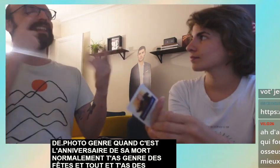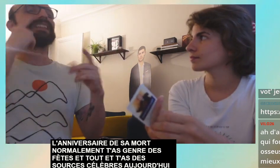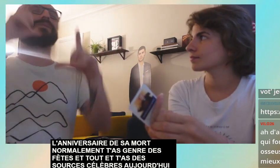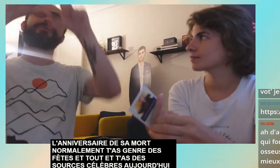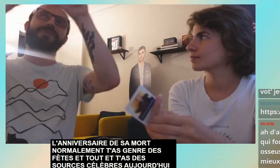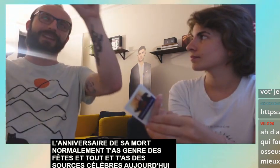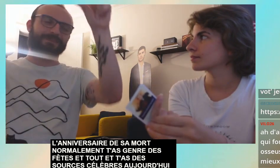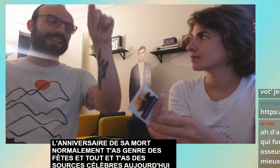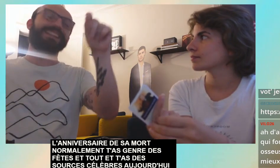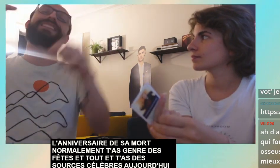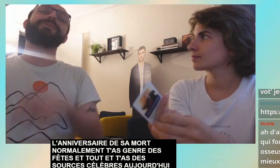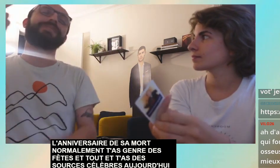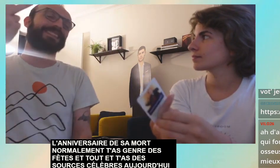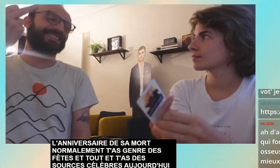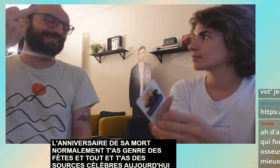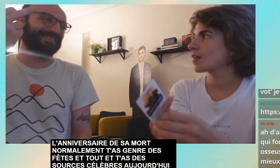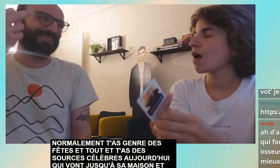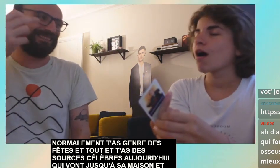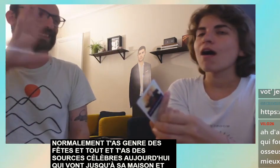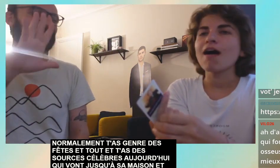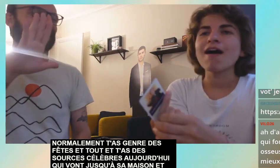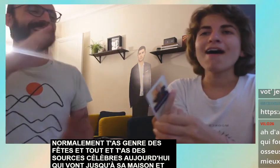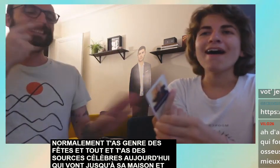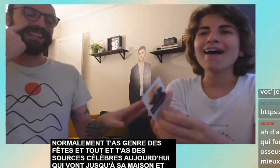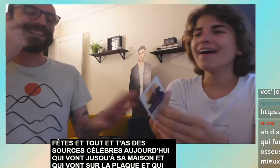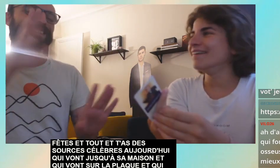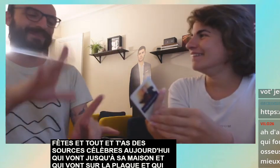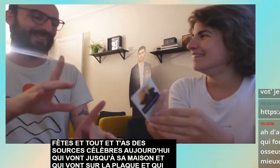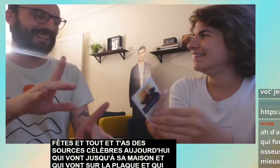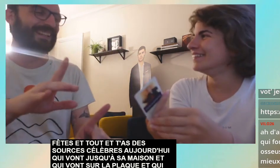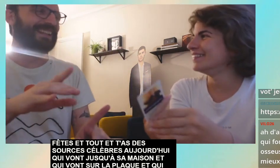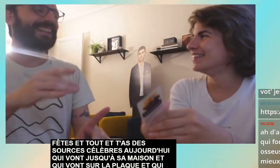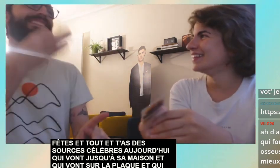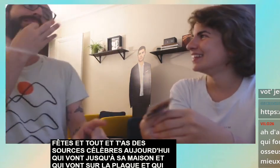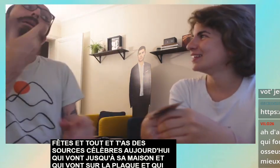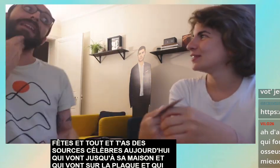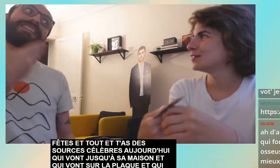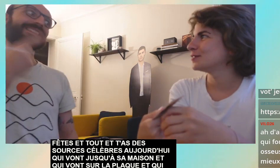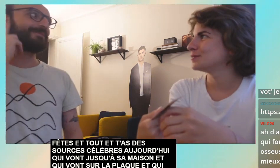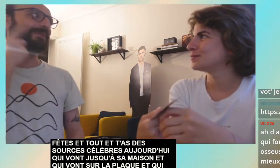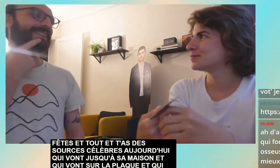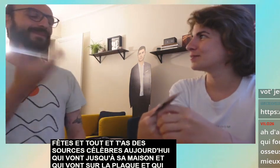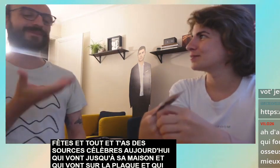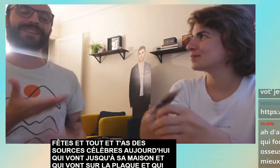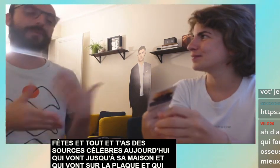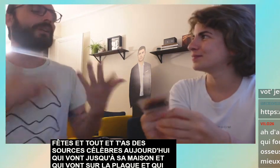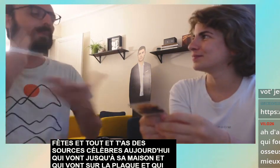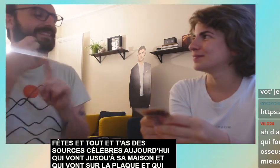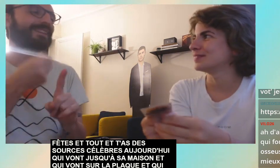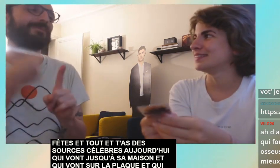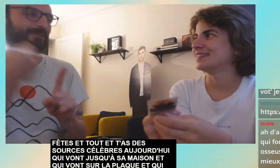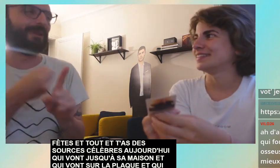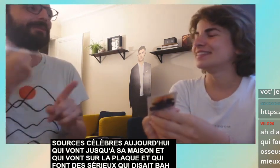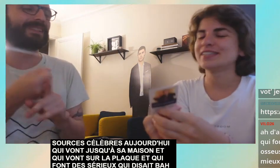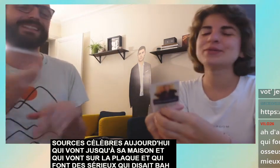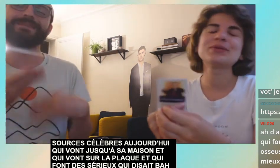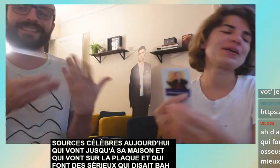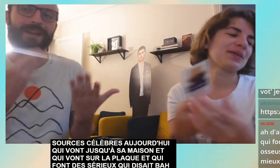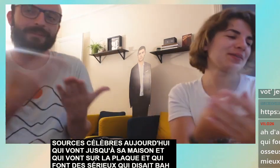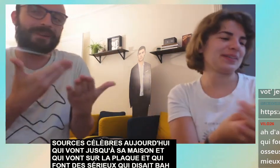qui vont sur la plaque et qui font des. Ça, je l'ai vu. Qui disaient bah merci pour les sourds. Et... Bon, après, c'est un mouvement politique, mais c'est un peu comme